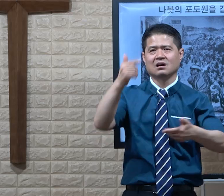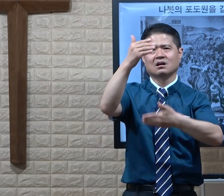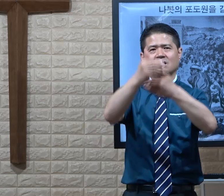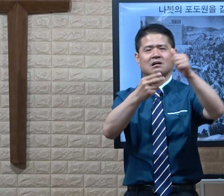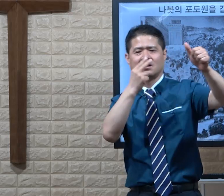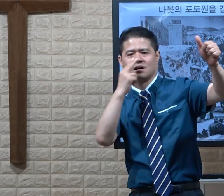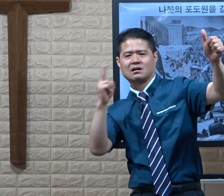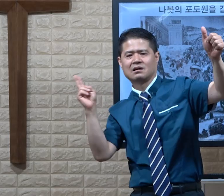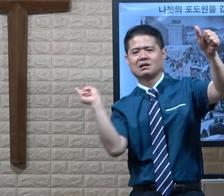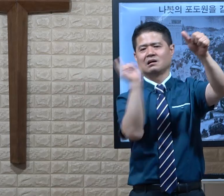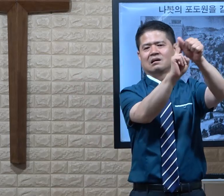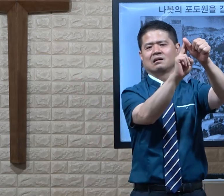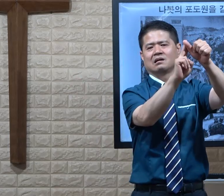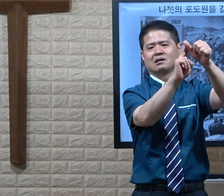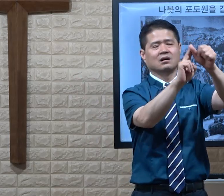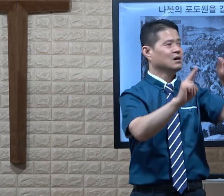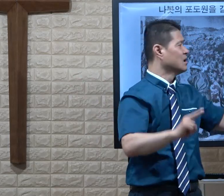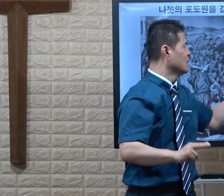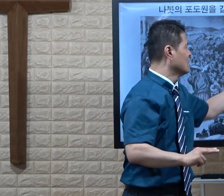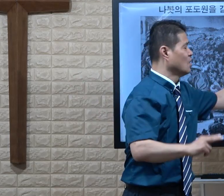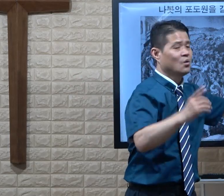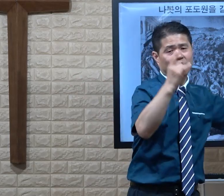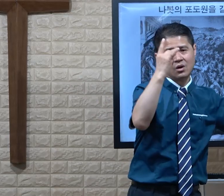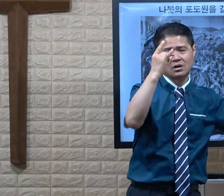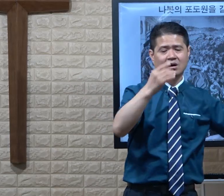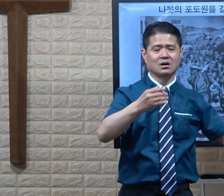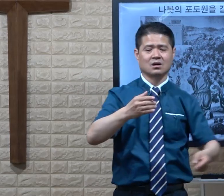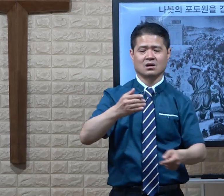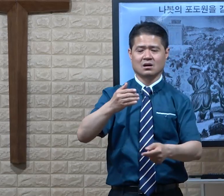지키지 않는다면 하나님을 곧 모욕하는 것과 같습니다.